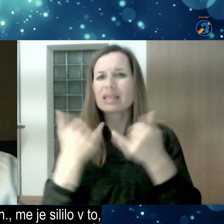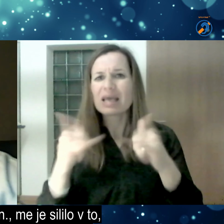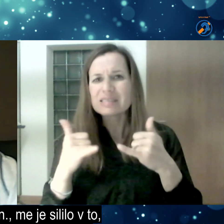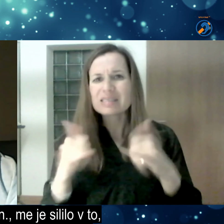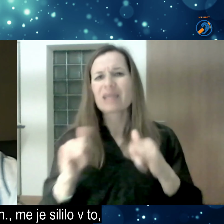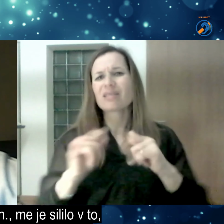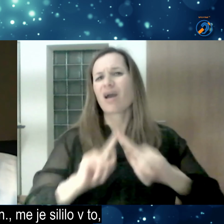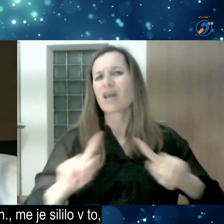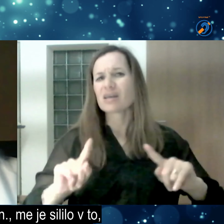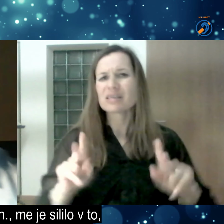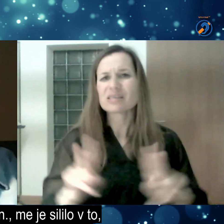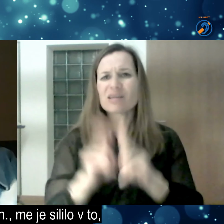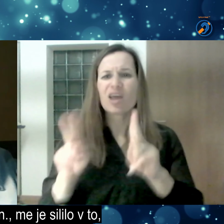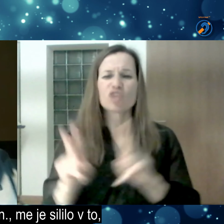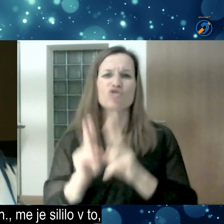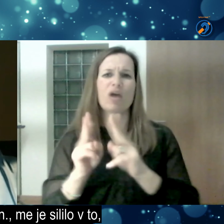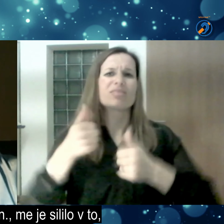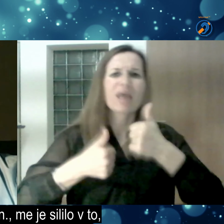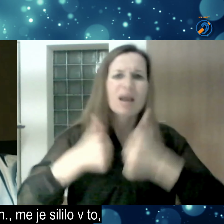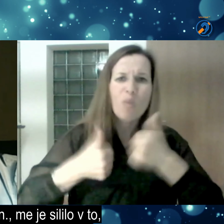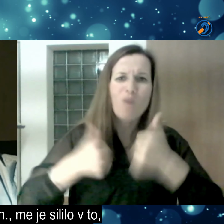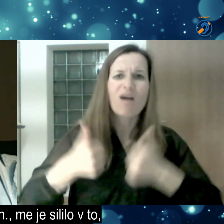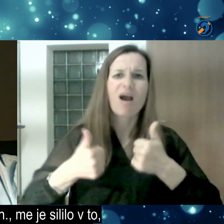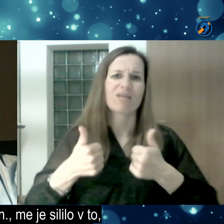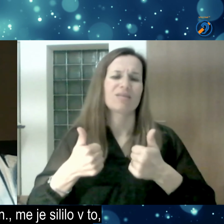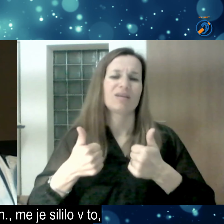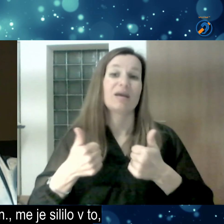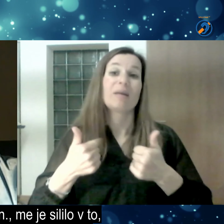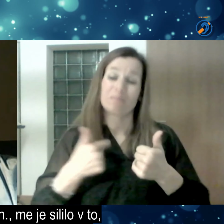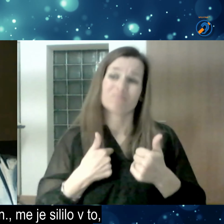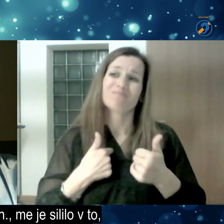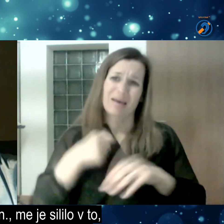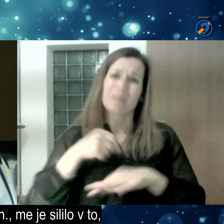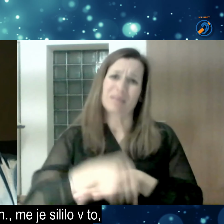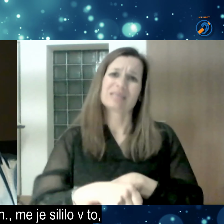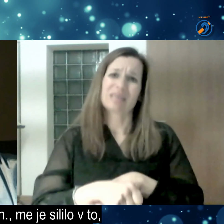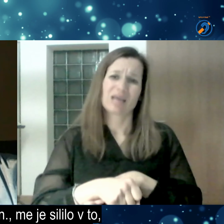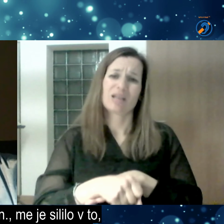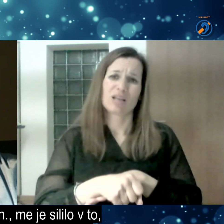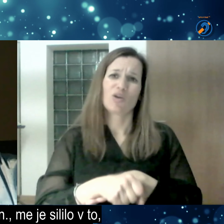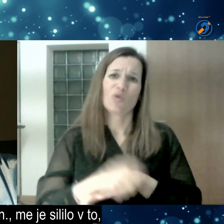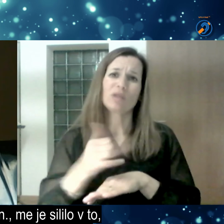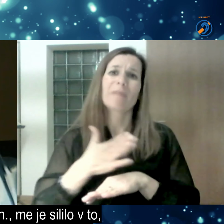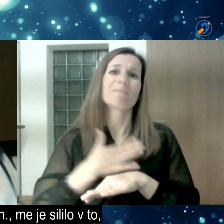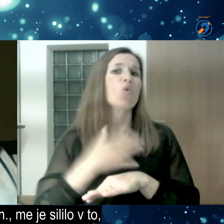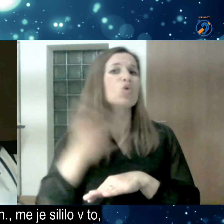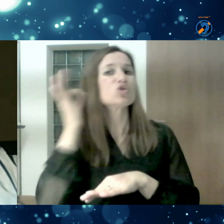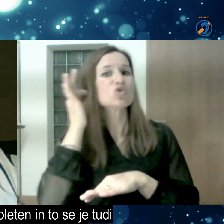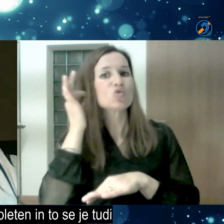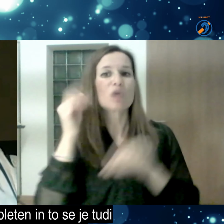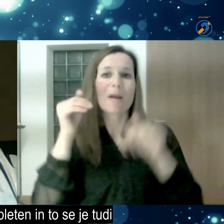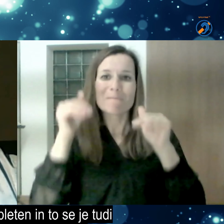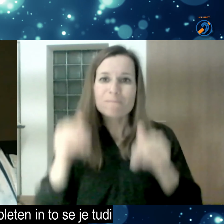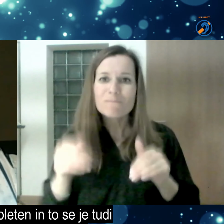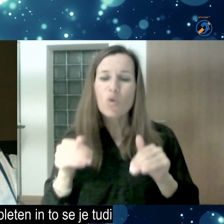srečanj, tekmovanj in tako naprej, me je sililo v to, da je moj sluh moral postati